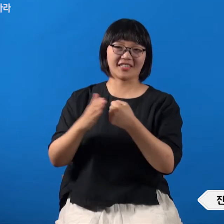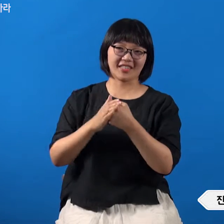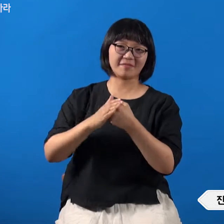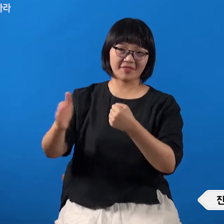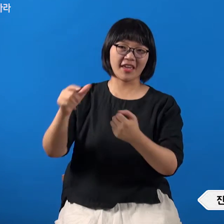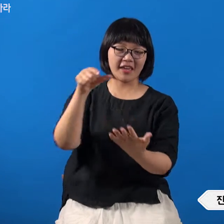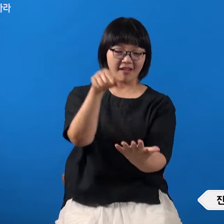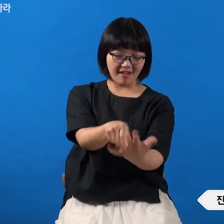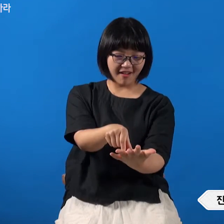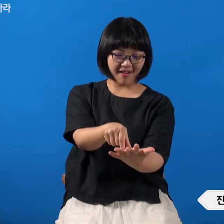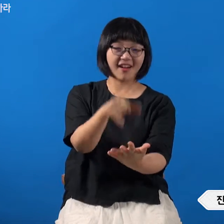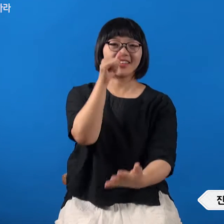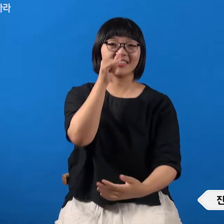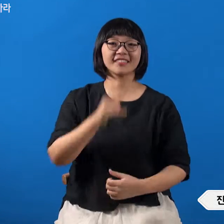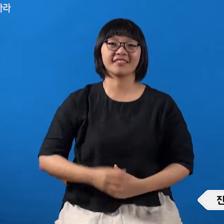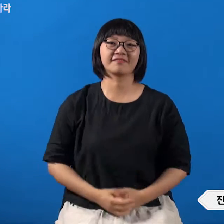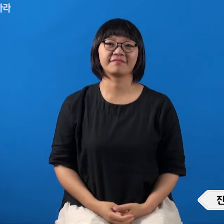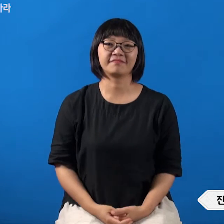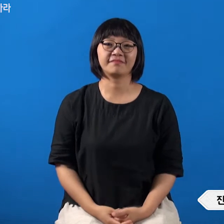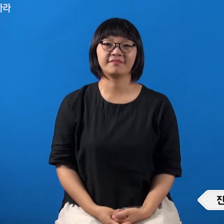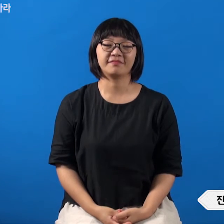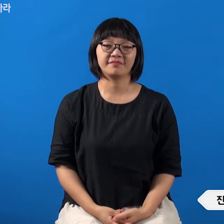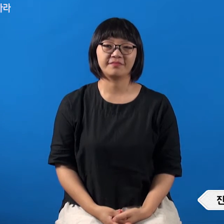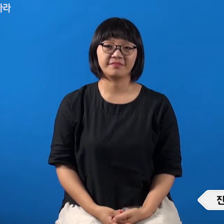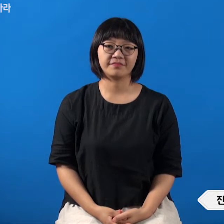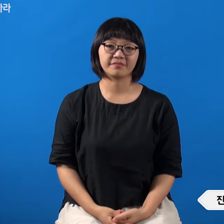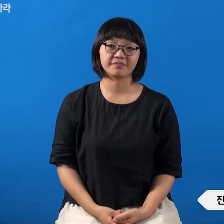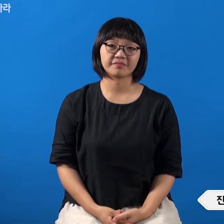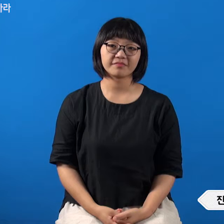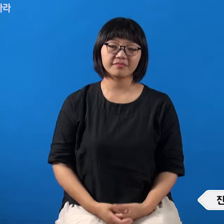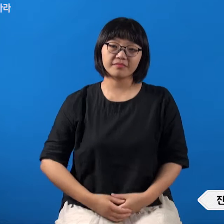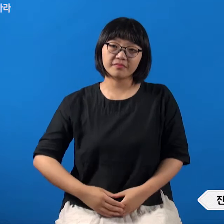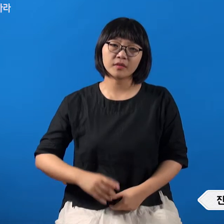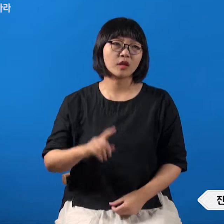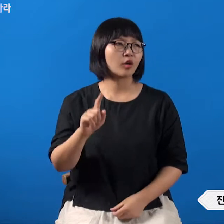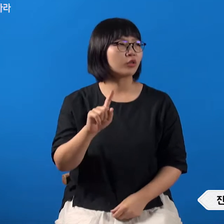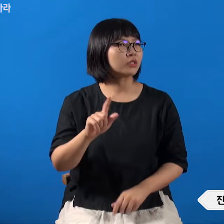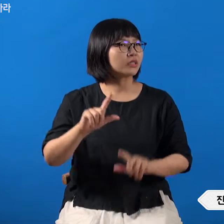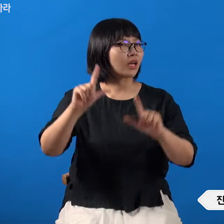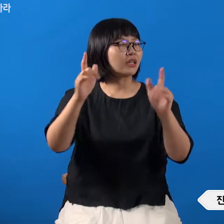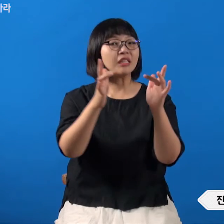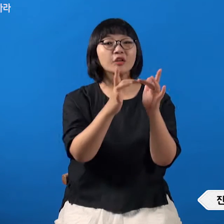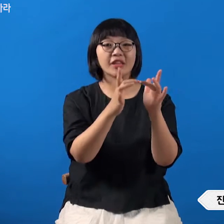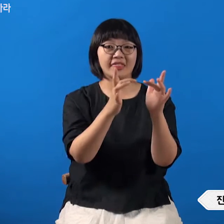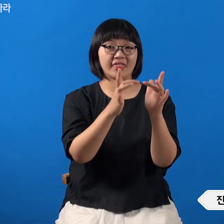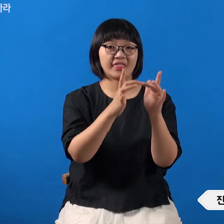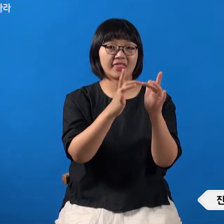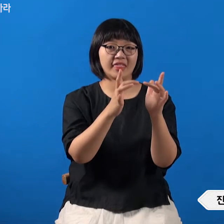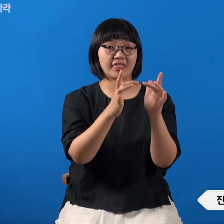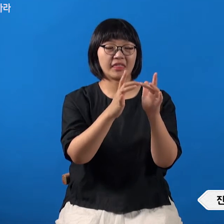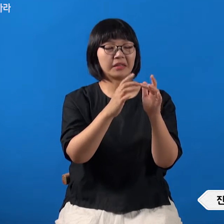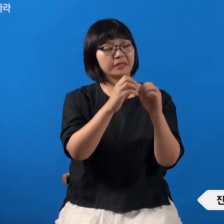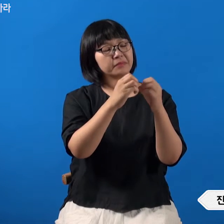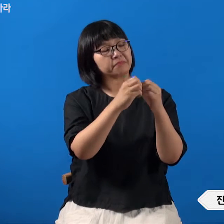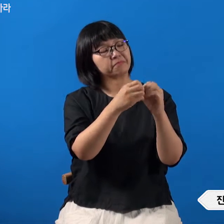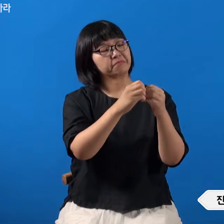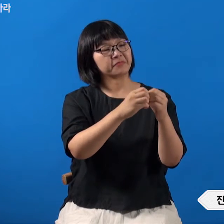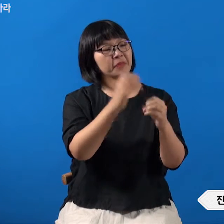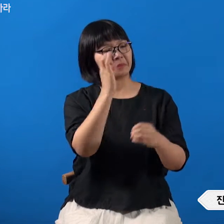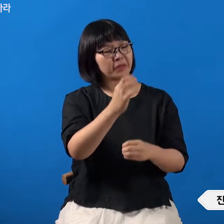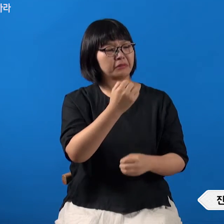성경은 말씀하고 있습니다. 한 번은 인터넷에서 한 아버지가 이런 고백을 합니다. 아들과